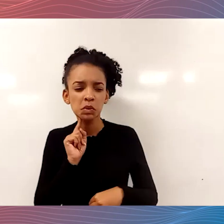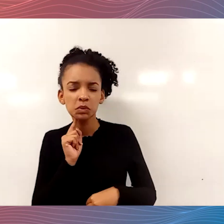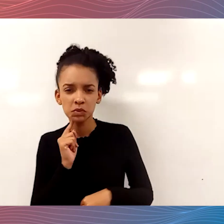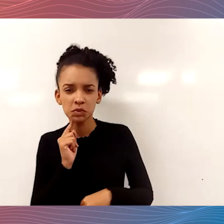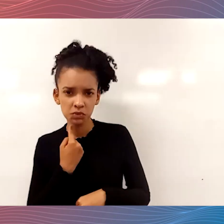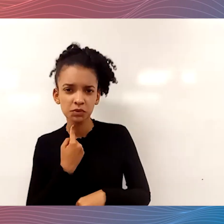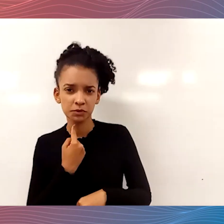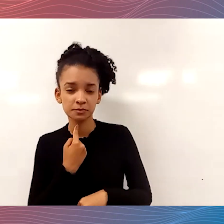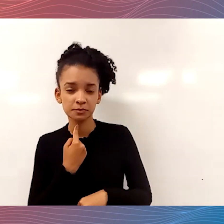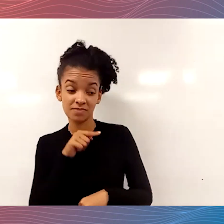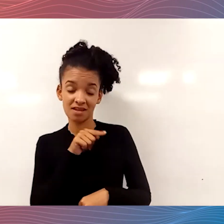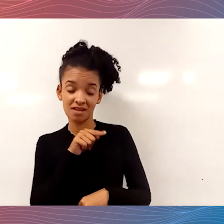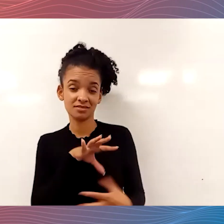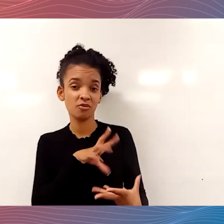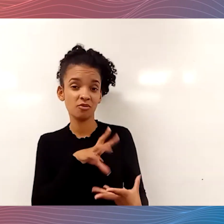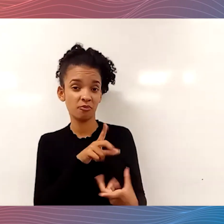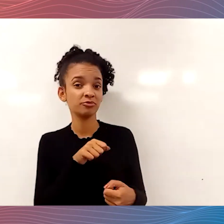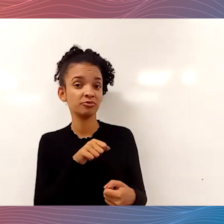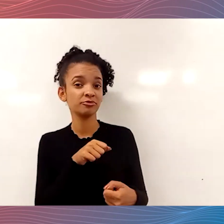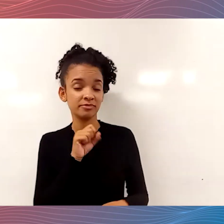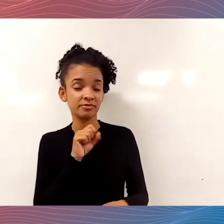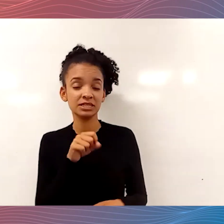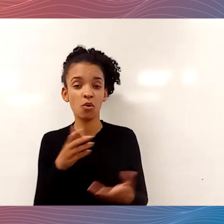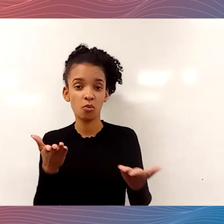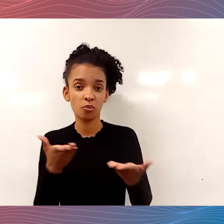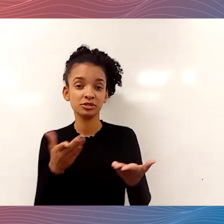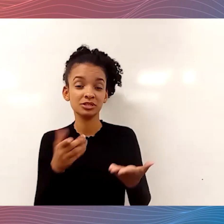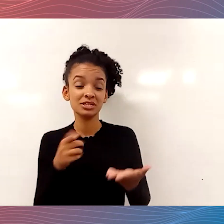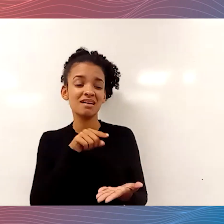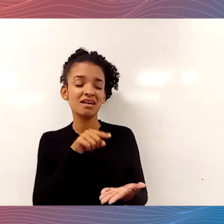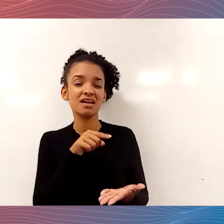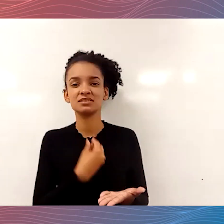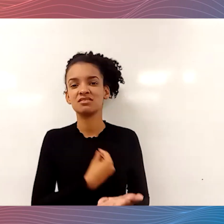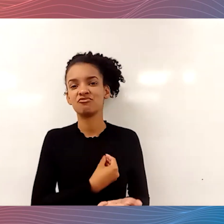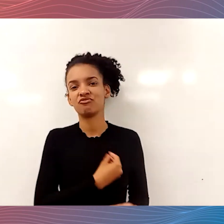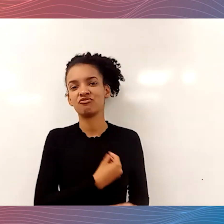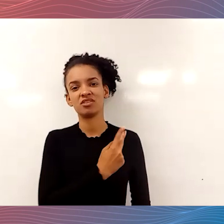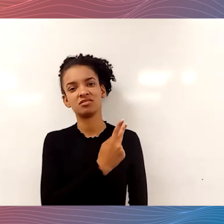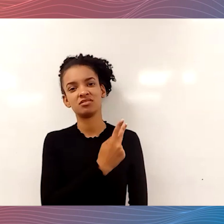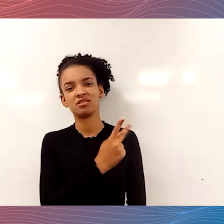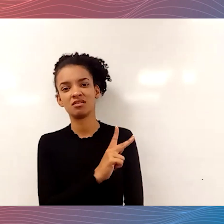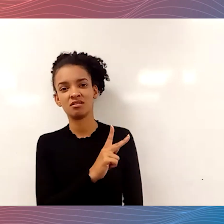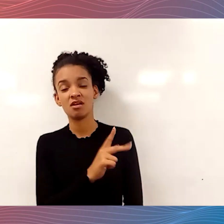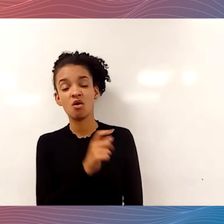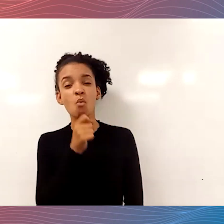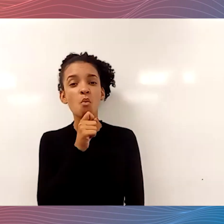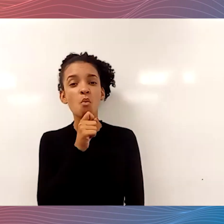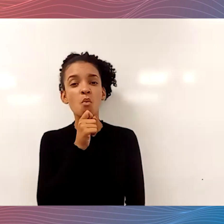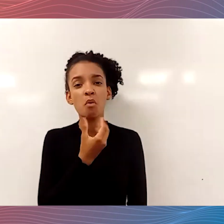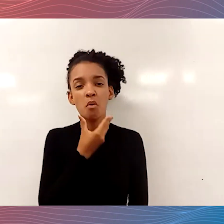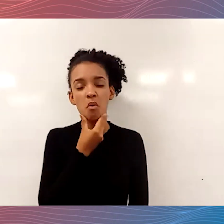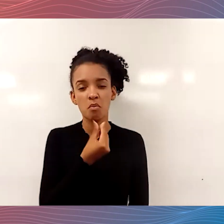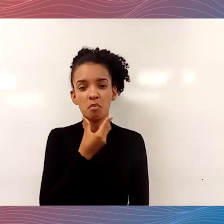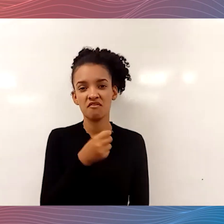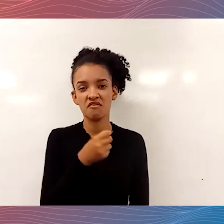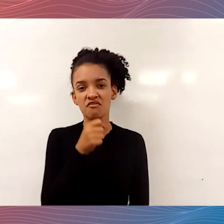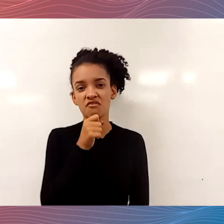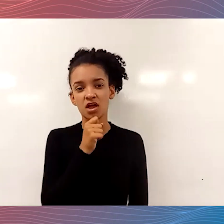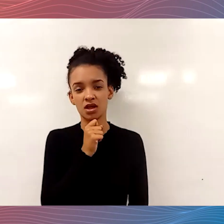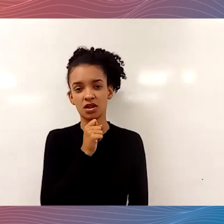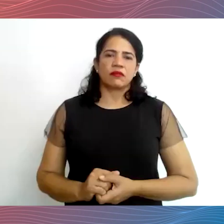que vivemos? Esse é o estilo de vida do velho homem, que se corrompe segundo